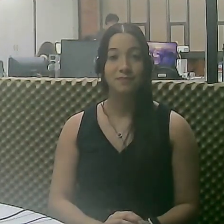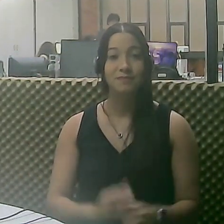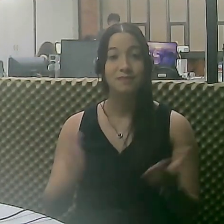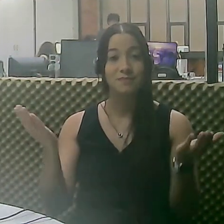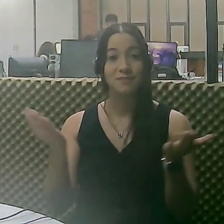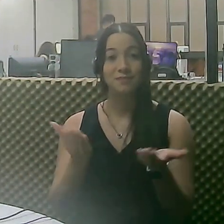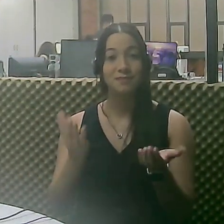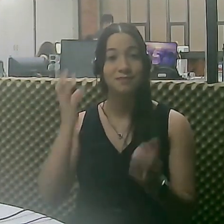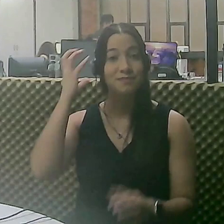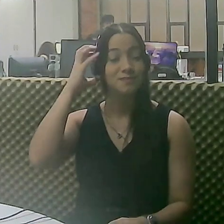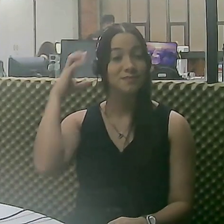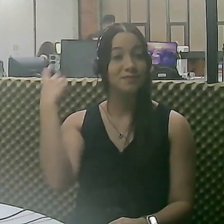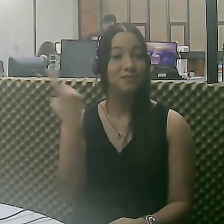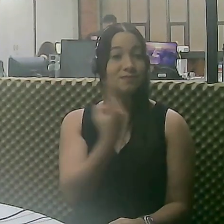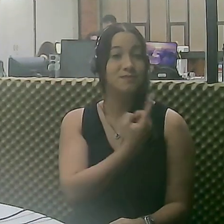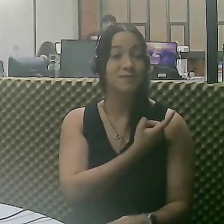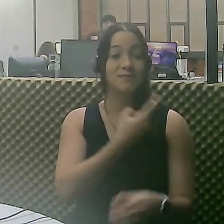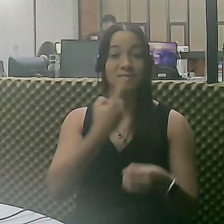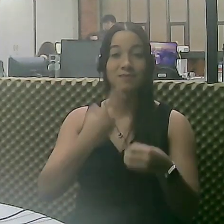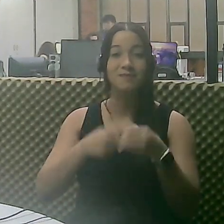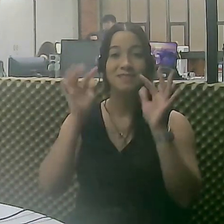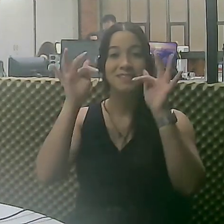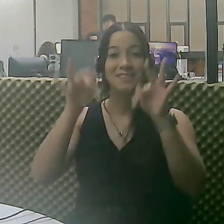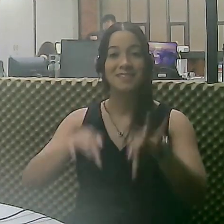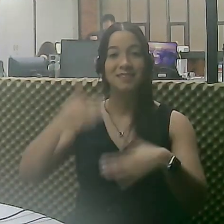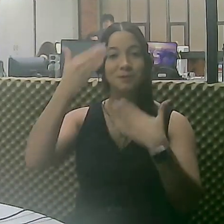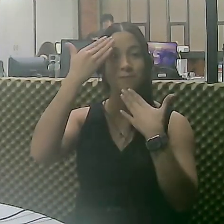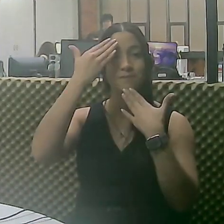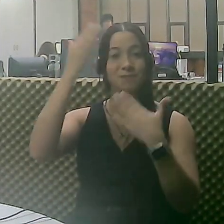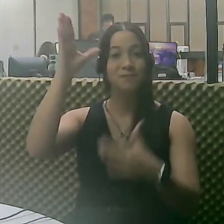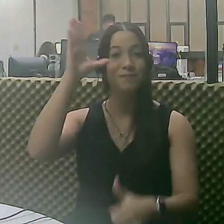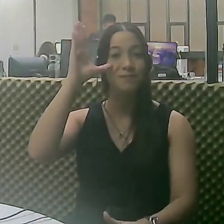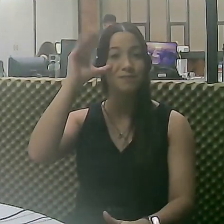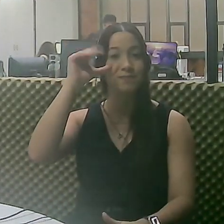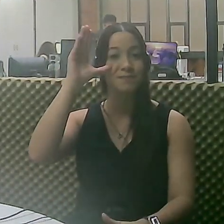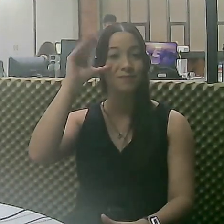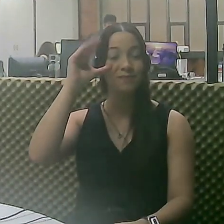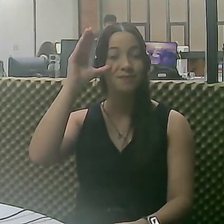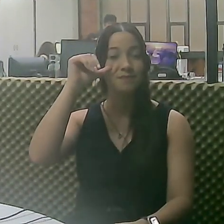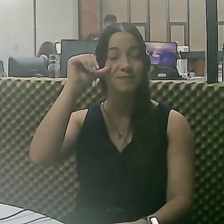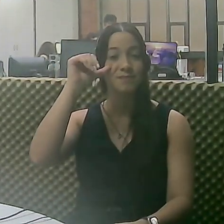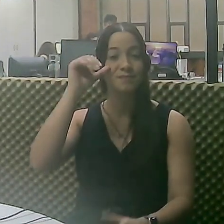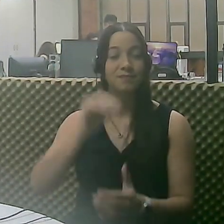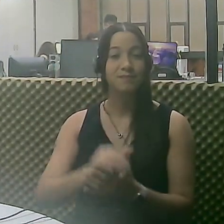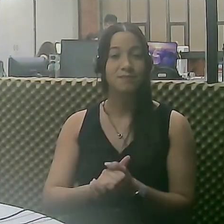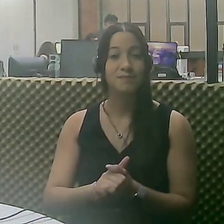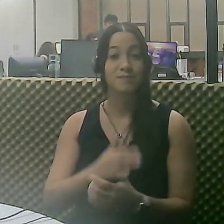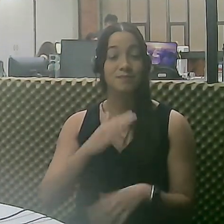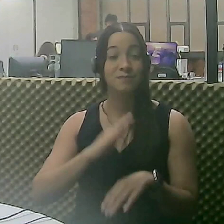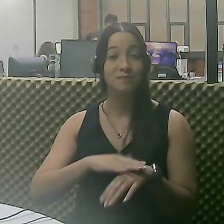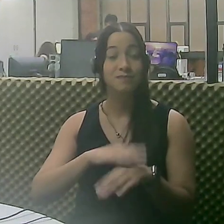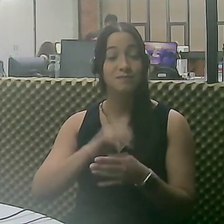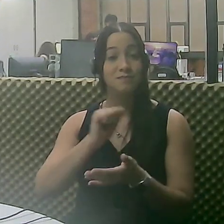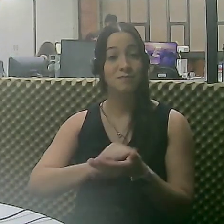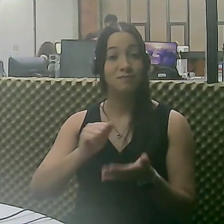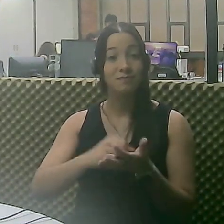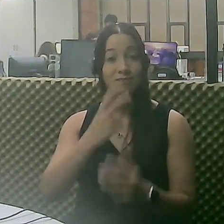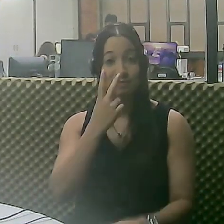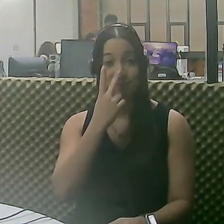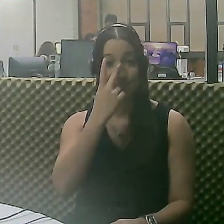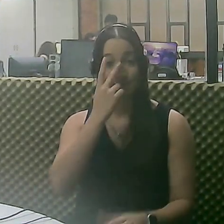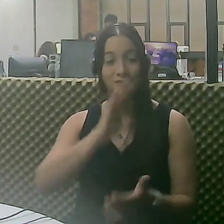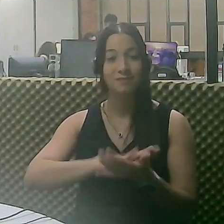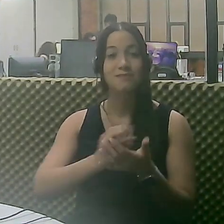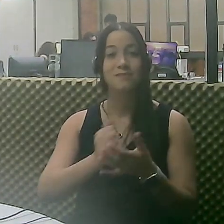A edição de hoje da rádio Nossa Cidade fica por aqui. Obrigada pela sua audiência. A edição foi minha, Vanessa